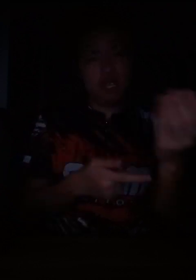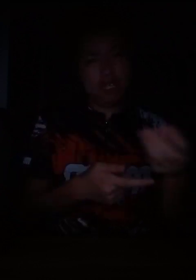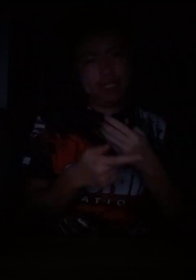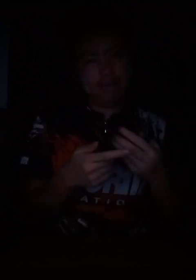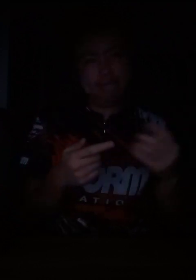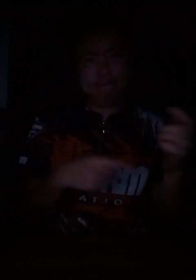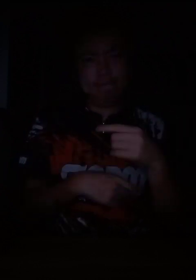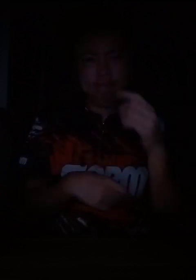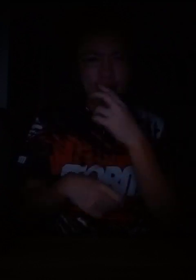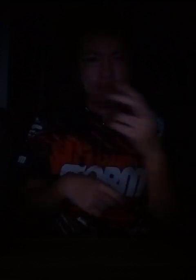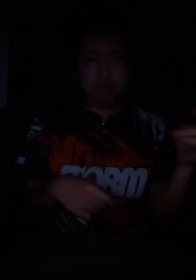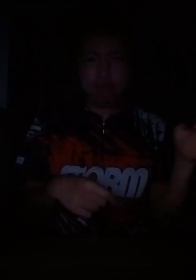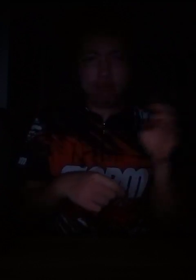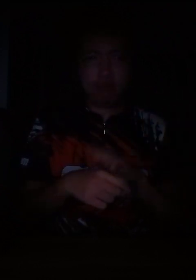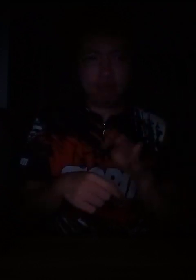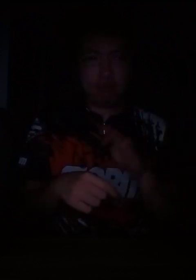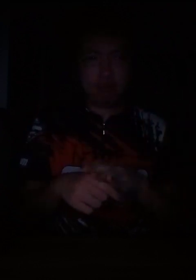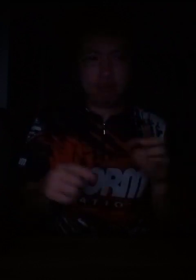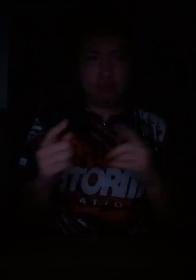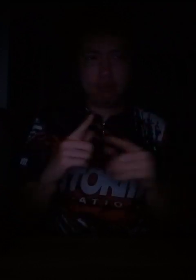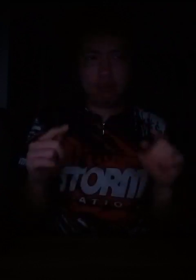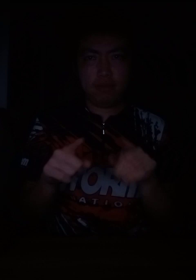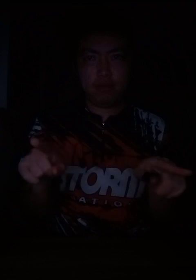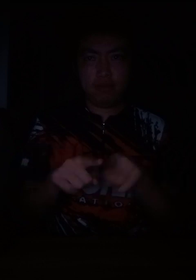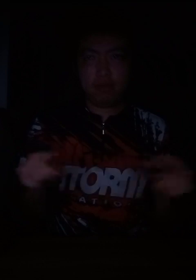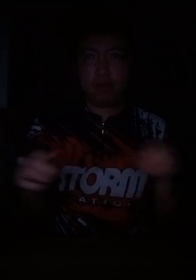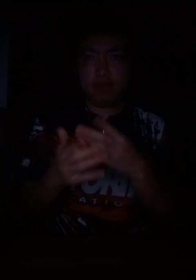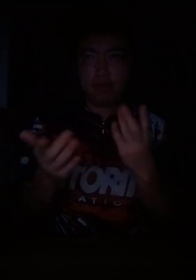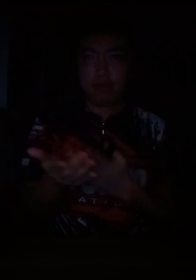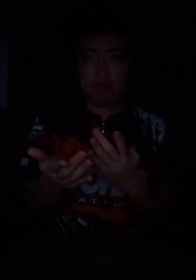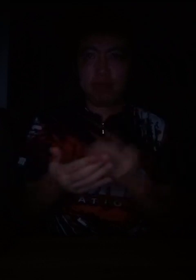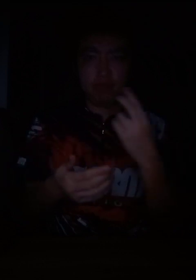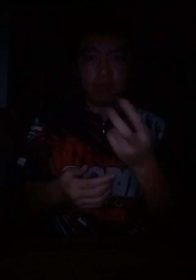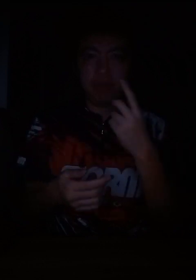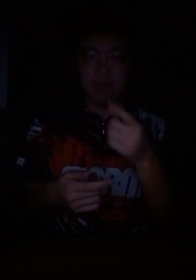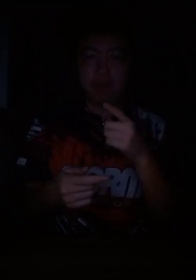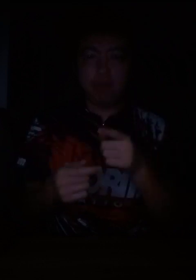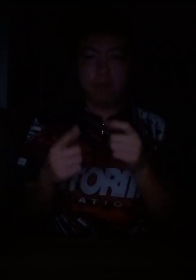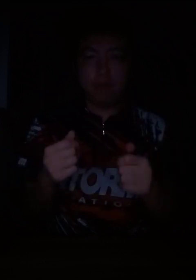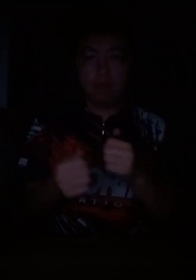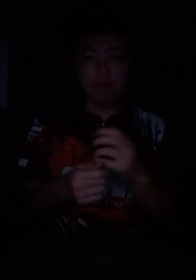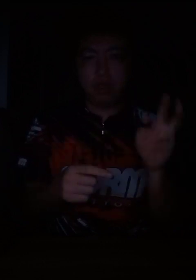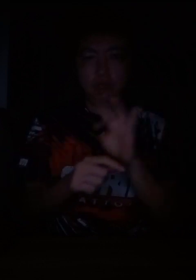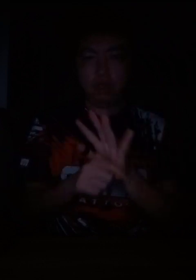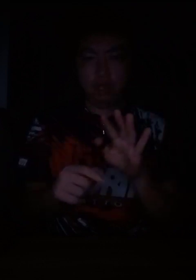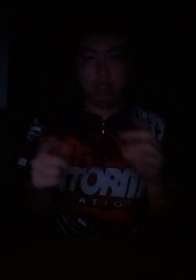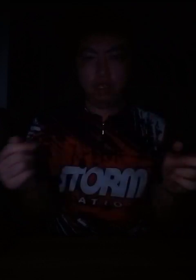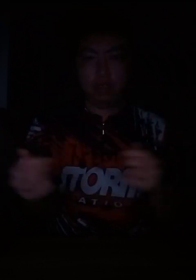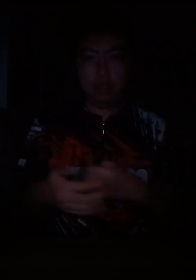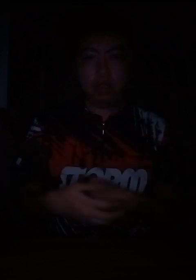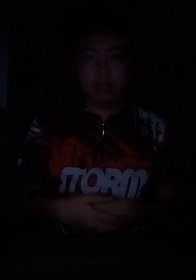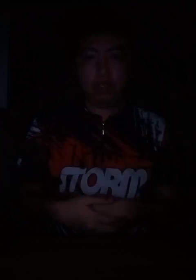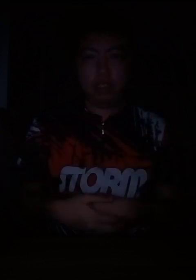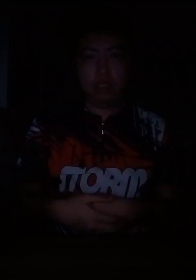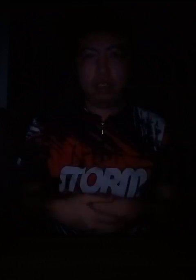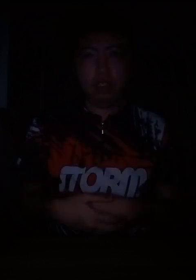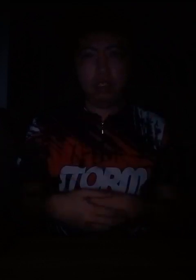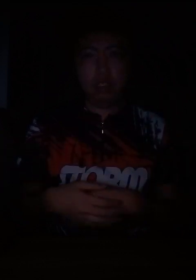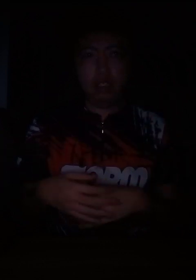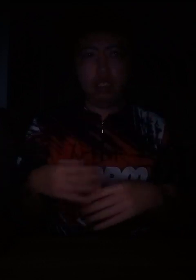사건을 무마하기 위해서 자신에게 같이 일할 것을 집요하게 요구하다가 벌어진 일이었다는 주장입니다. 이 역시 두